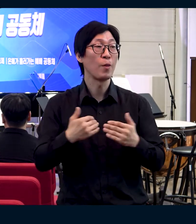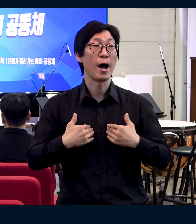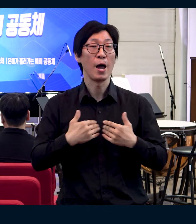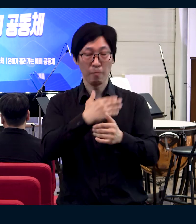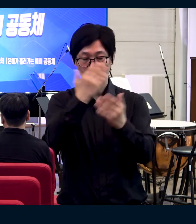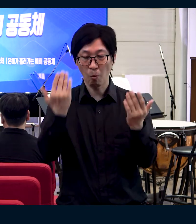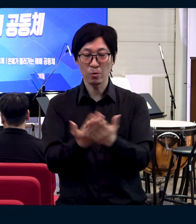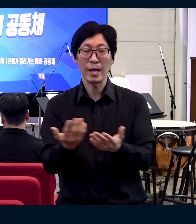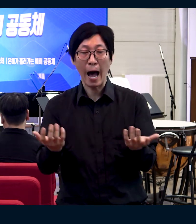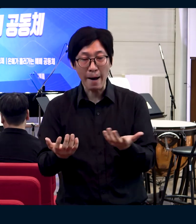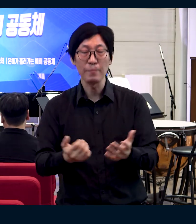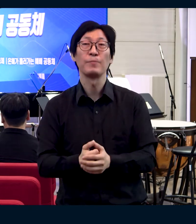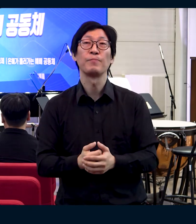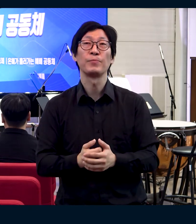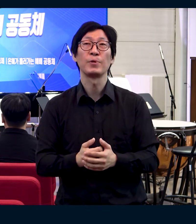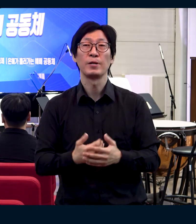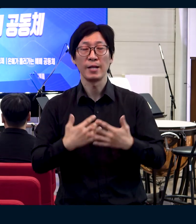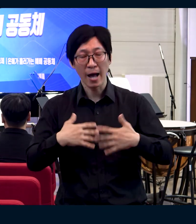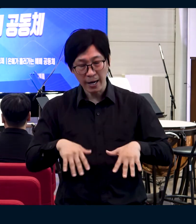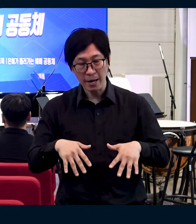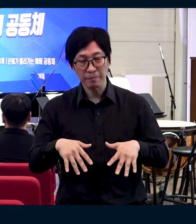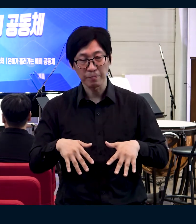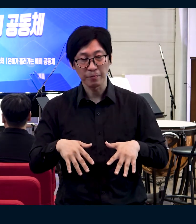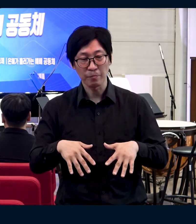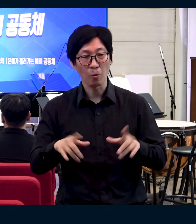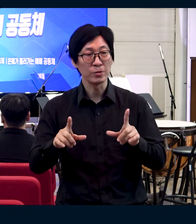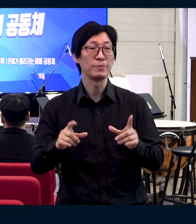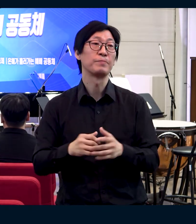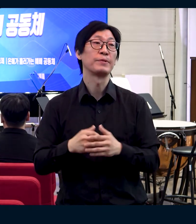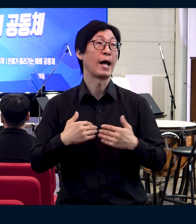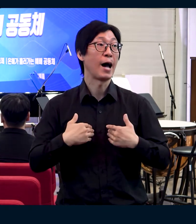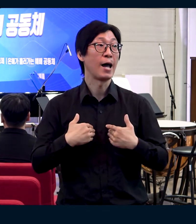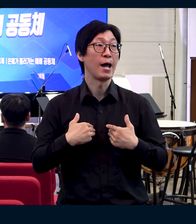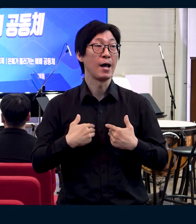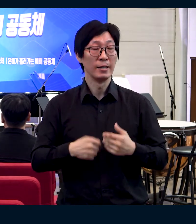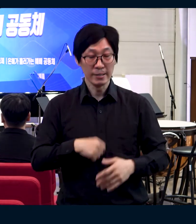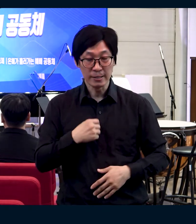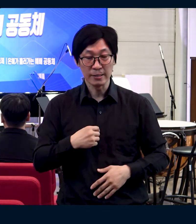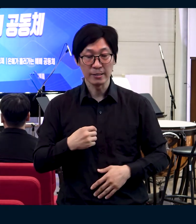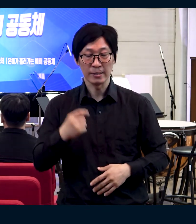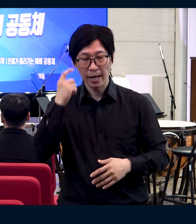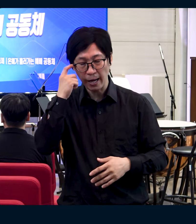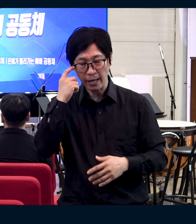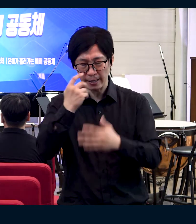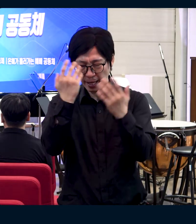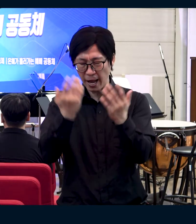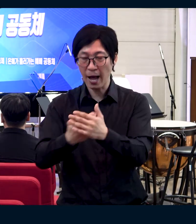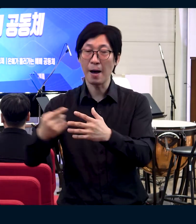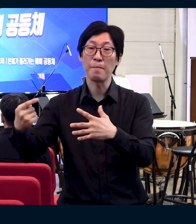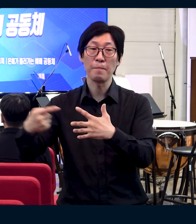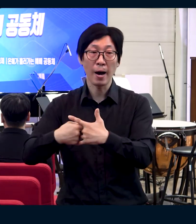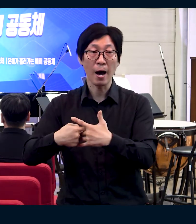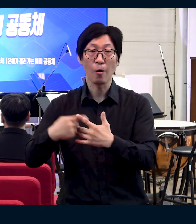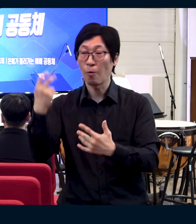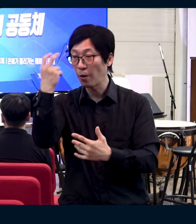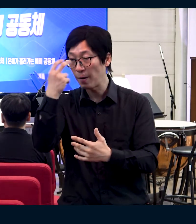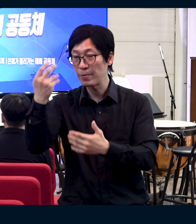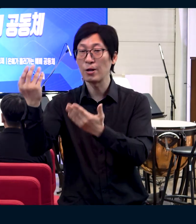나의 이 모든 아픔과 연약함과 그리고 나의 의도와 생각까지 다 알고